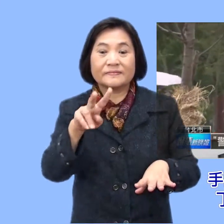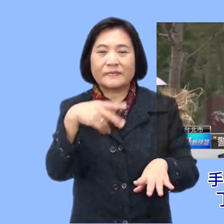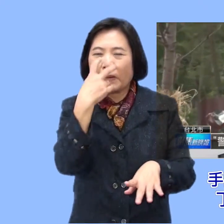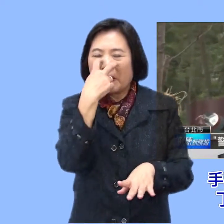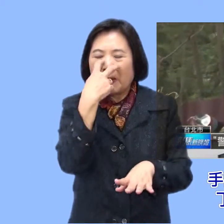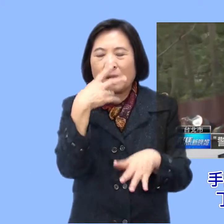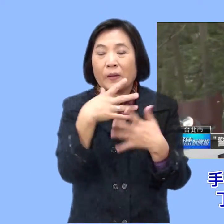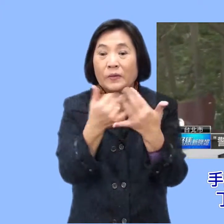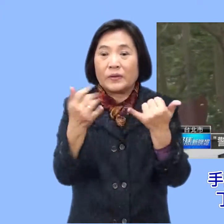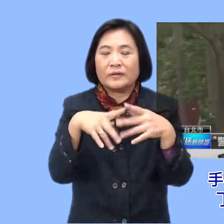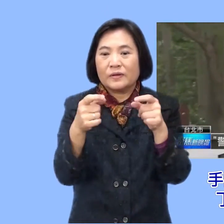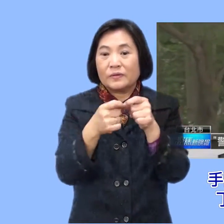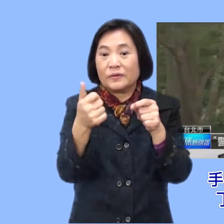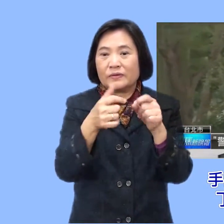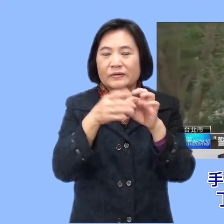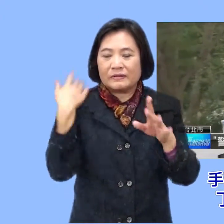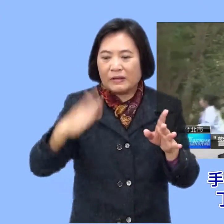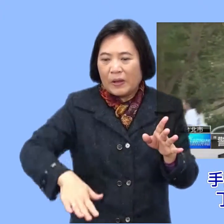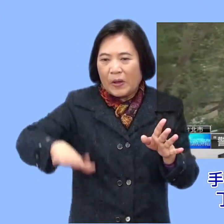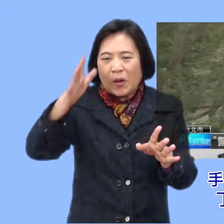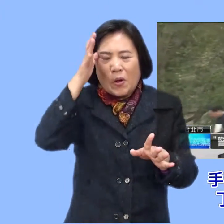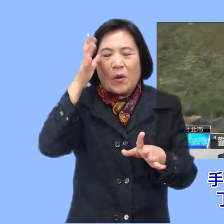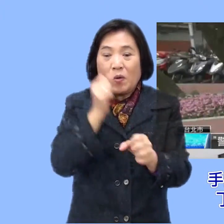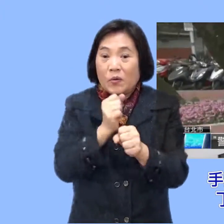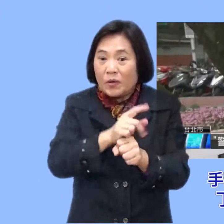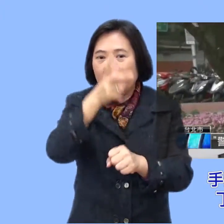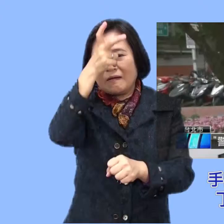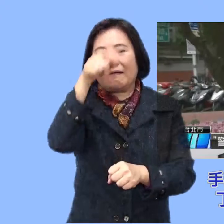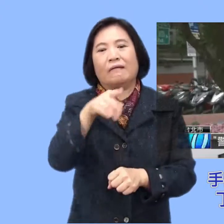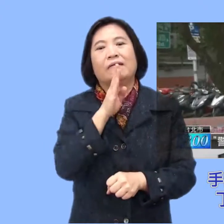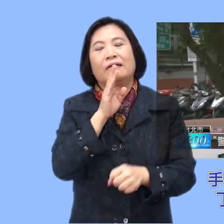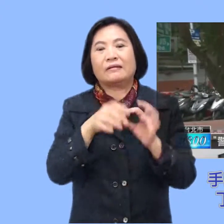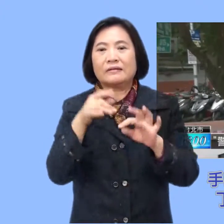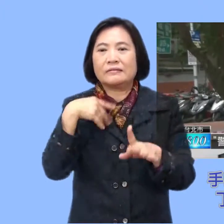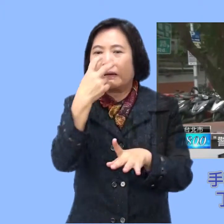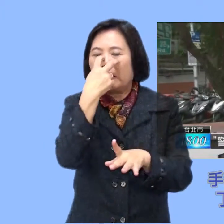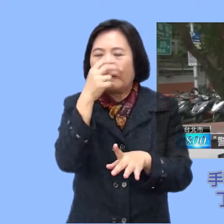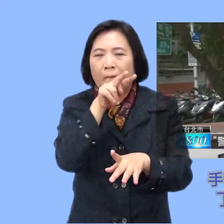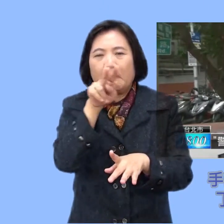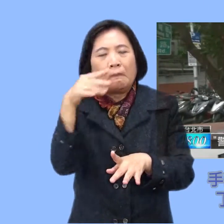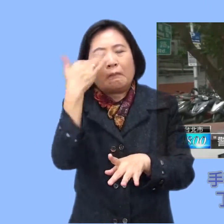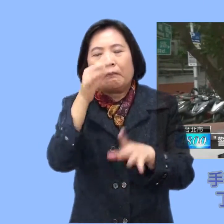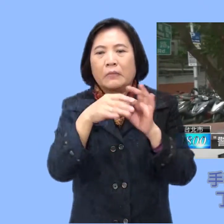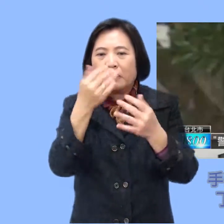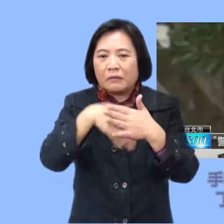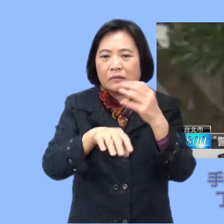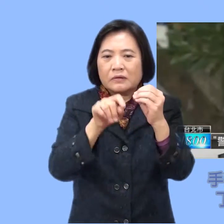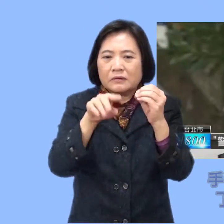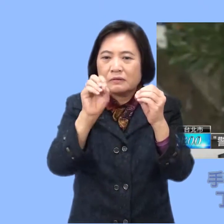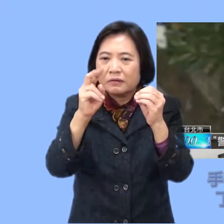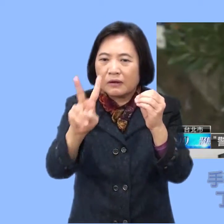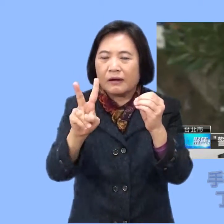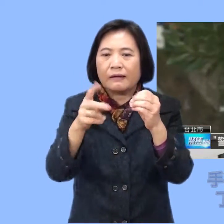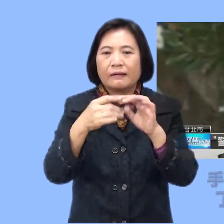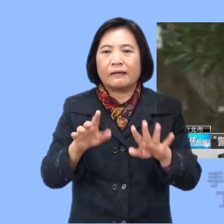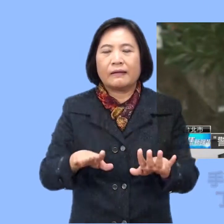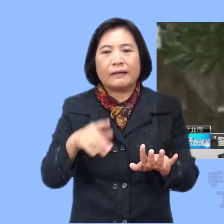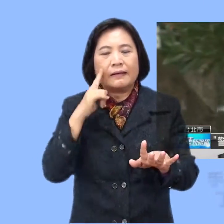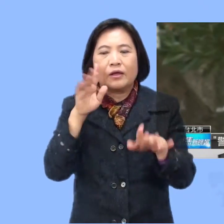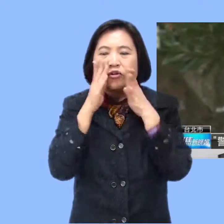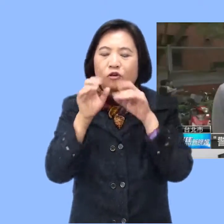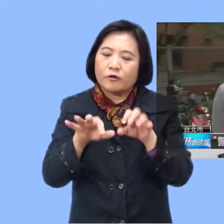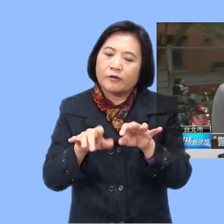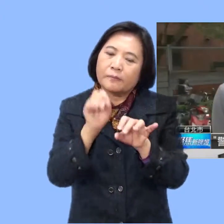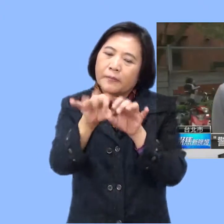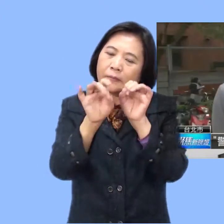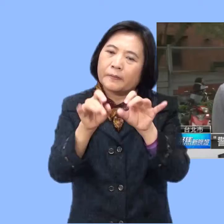21岁的视障生吕冠霖，他从小的梦想就是当警察，可是他的双眼视力呢只剩下了 0.02， 他就在